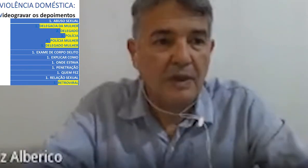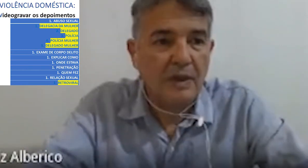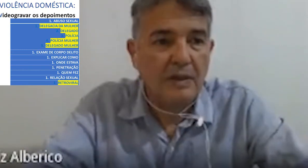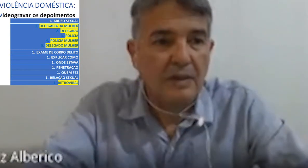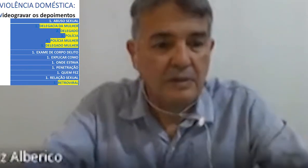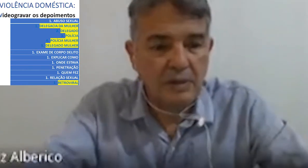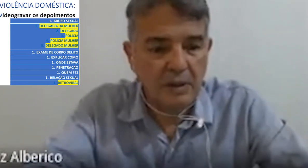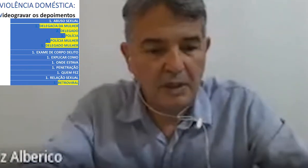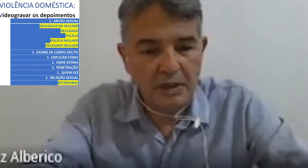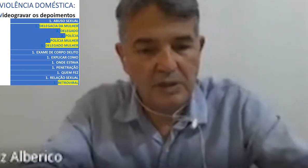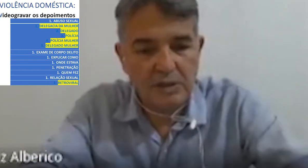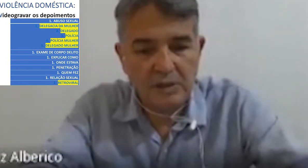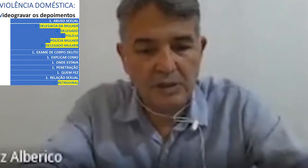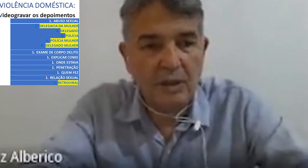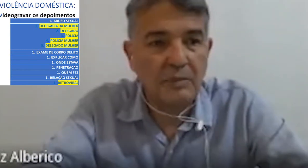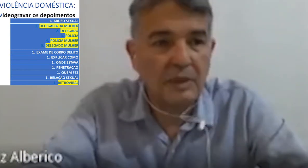É de extrema